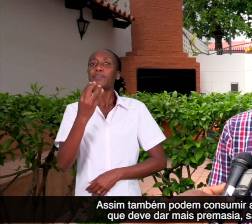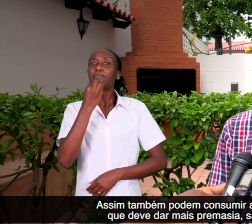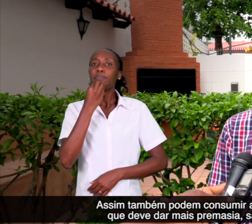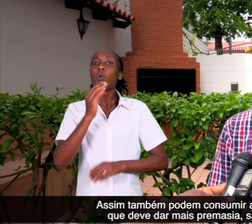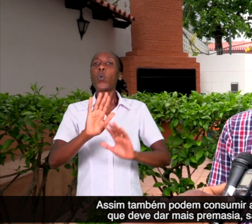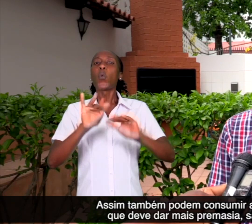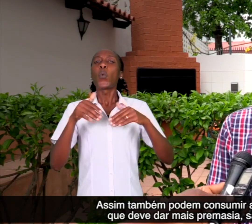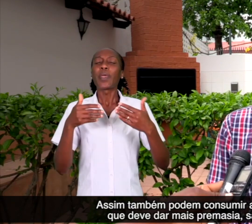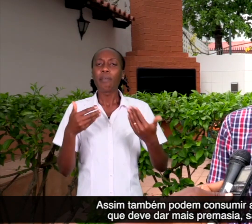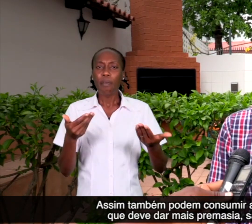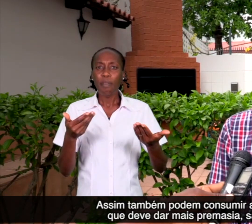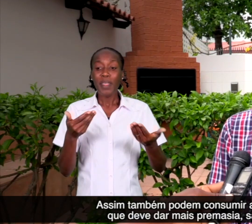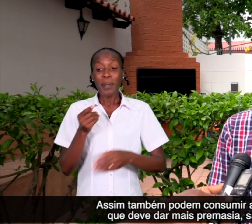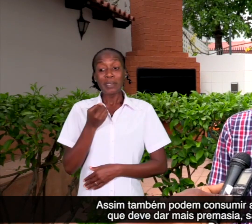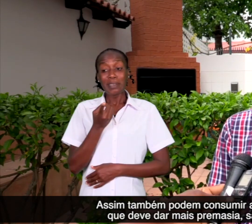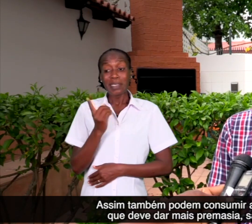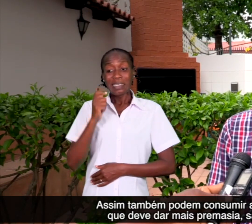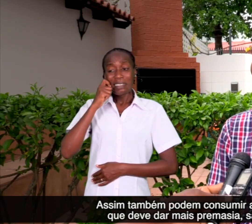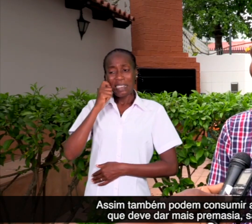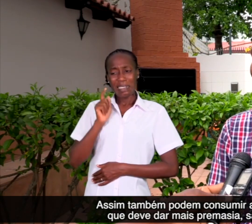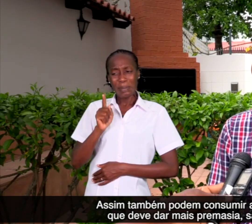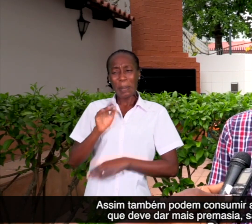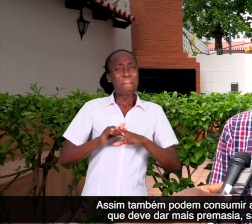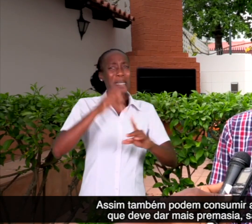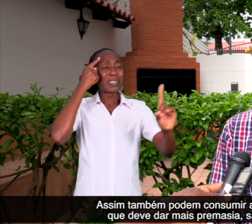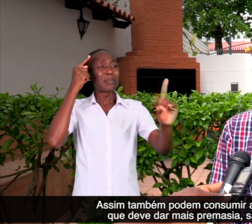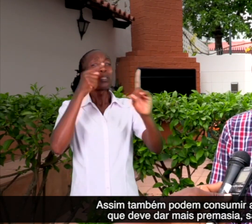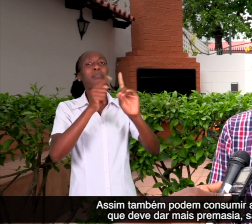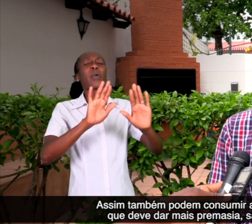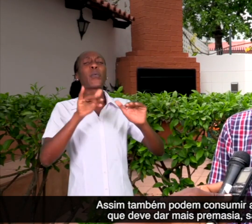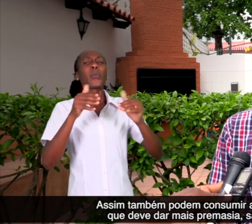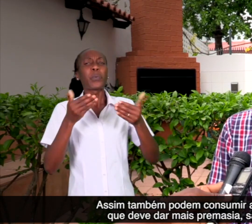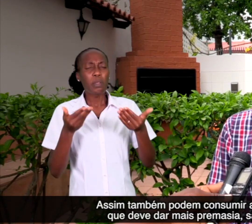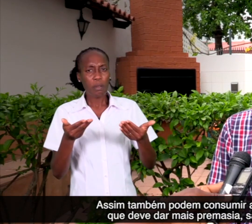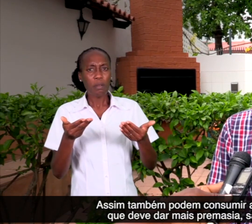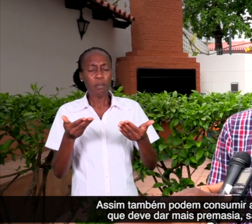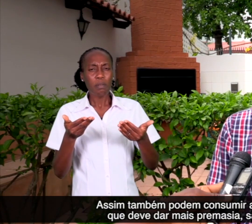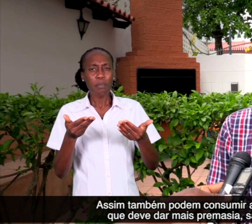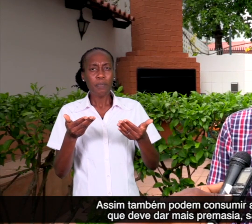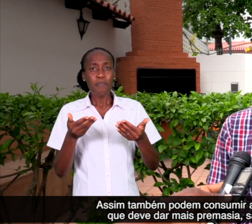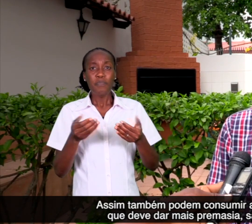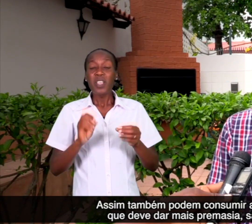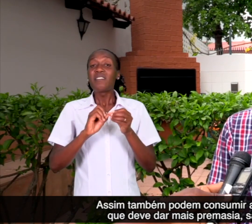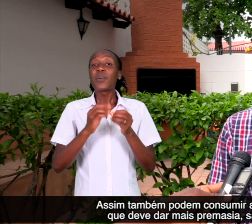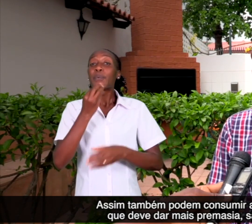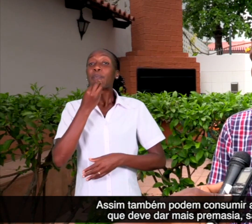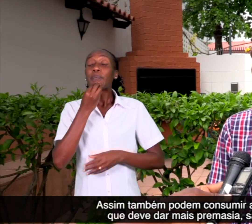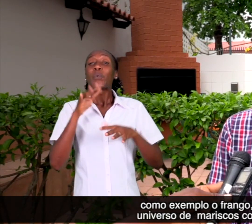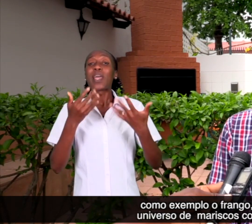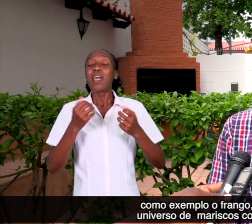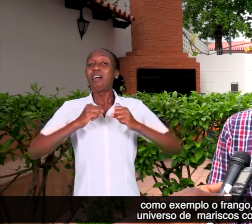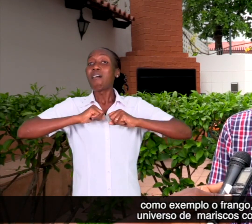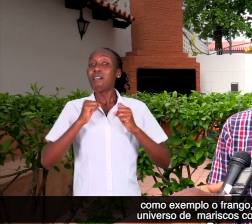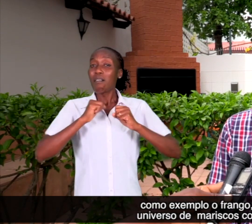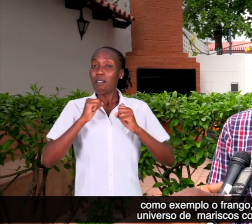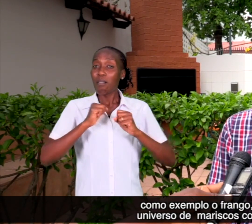carnes, ok? Mas as carnes que eles devem dar mais primazia são as carnes brancas, como